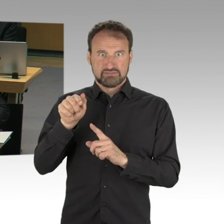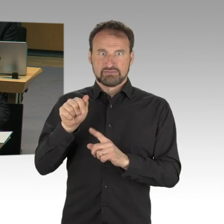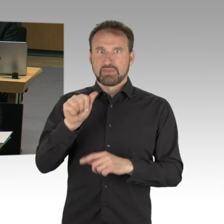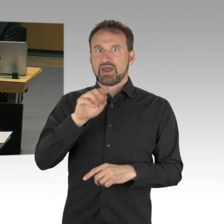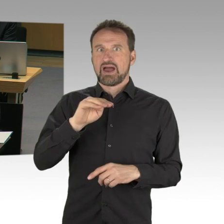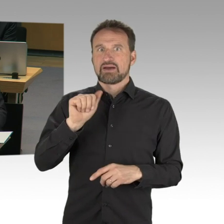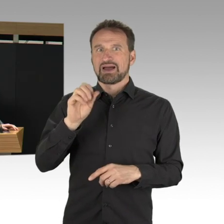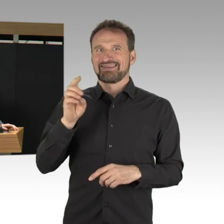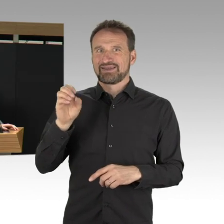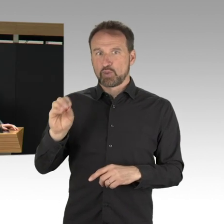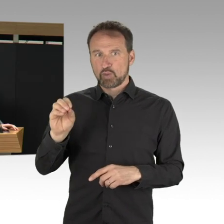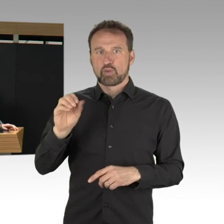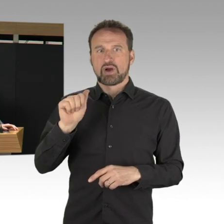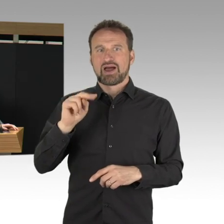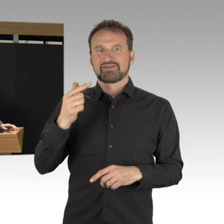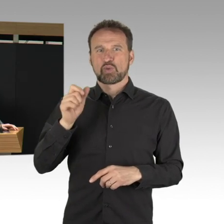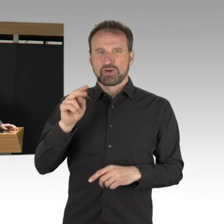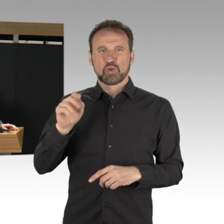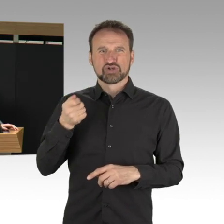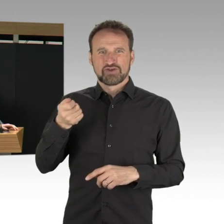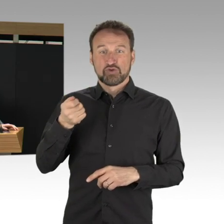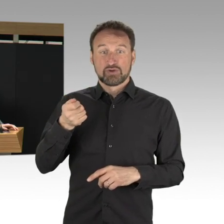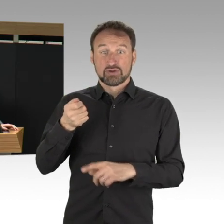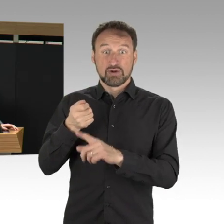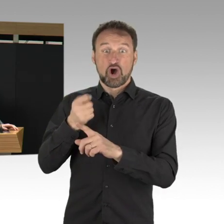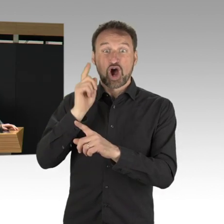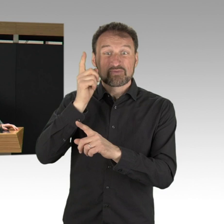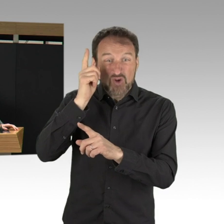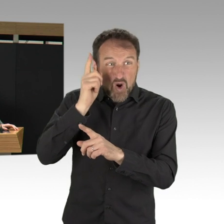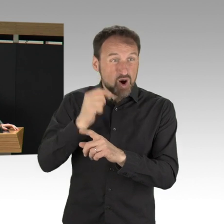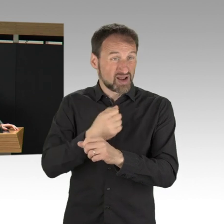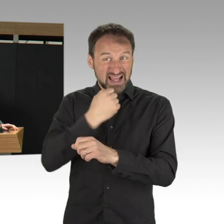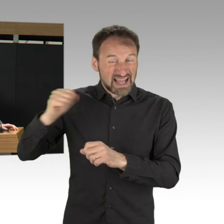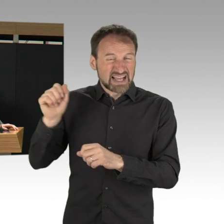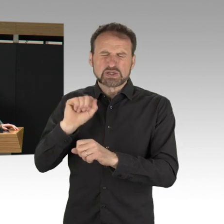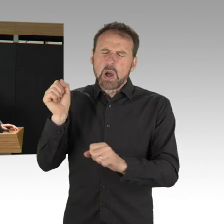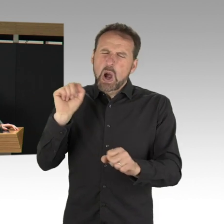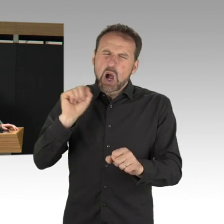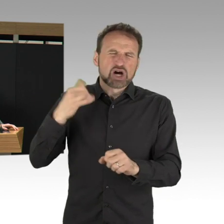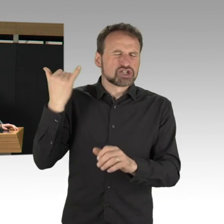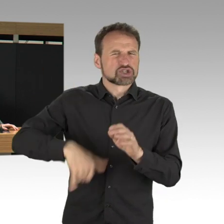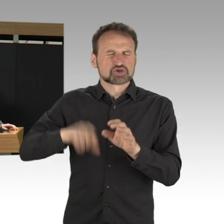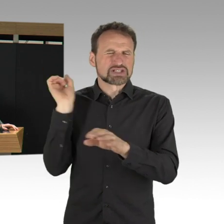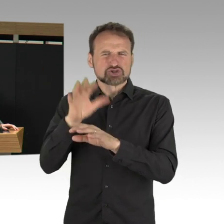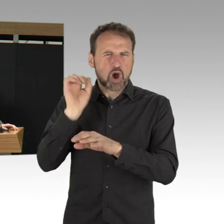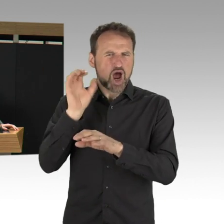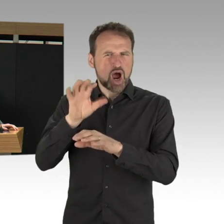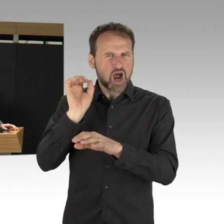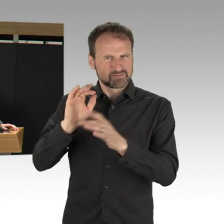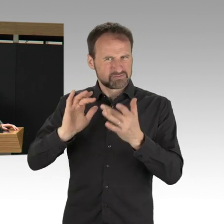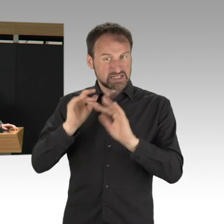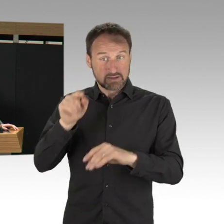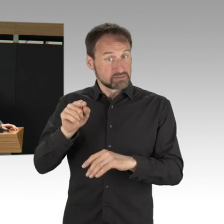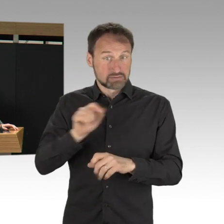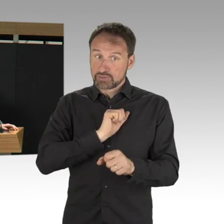Aber auch, darf ich weiterreden, Herr Wanzner? Sind Sie einverstanden? Aber auch bei, ich würde mich gerne noch bei unseren